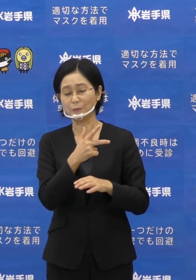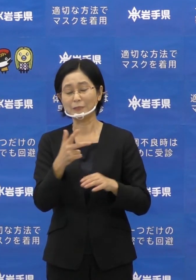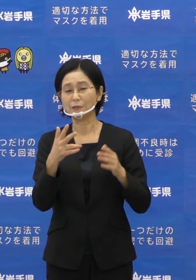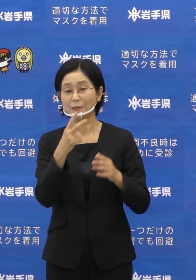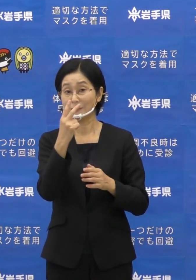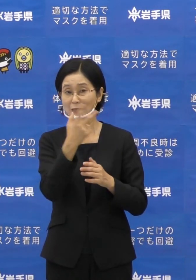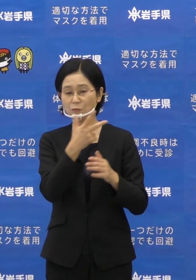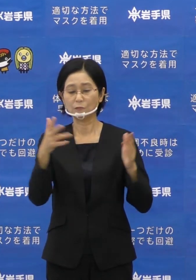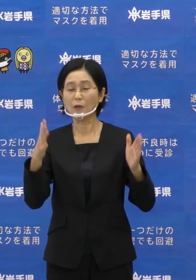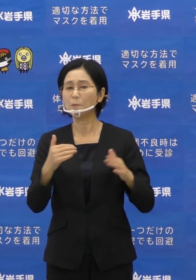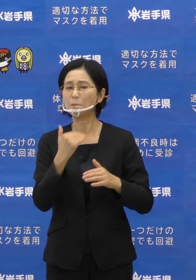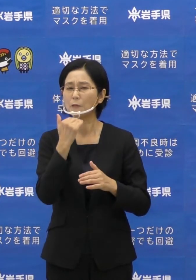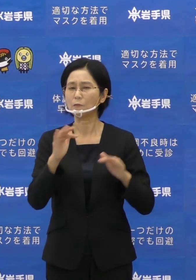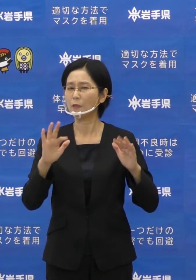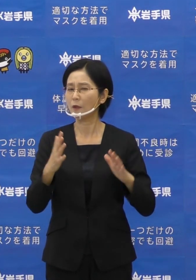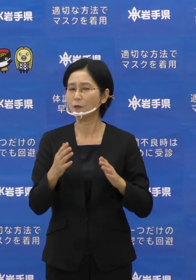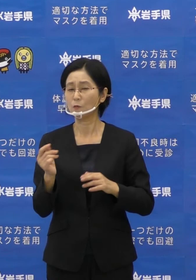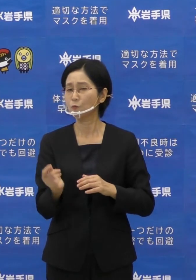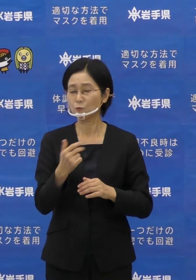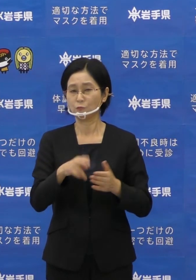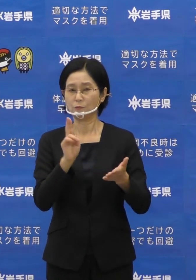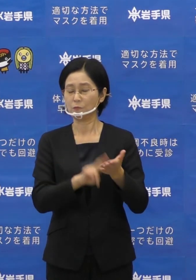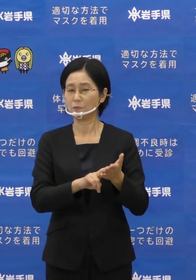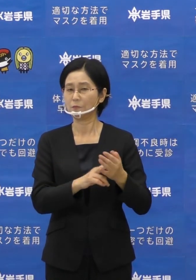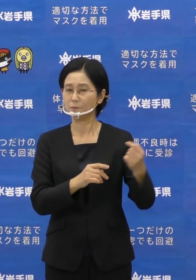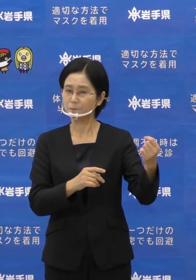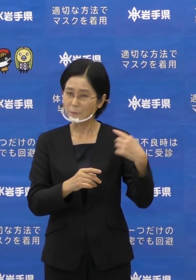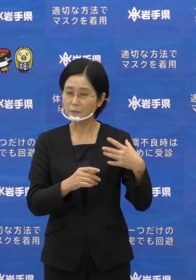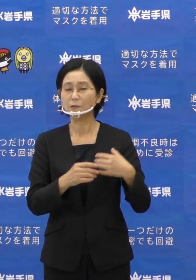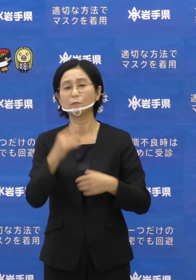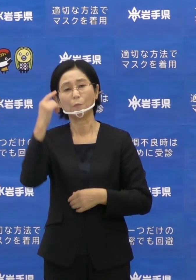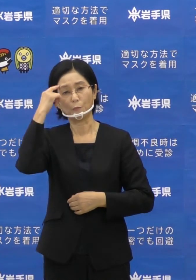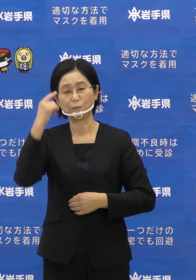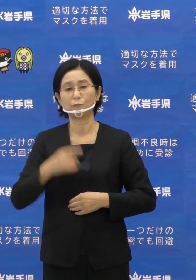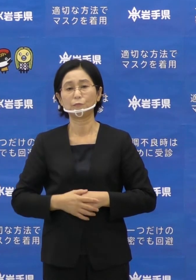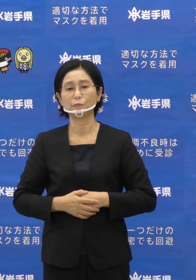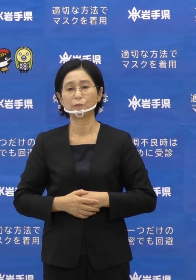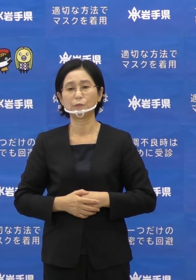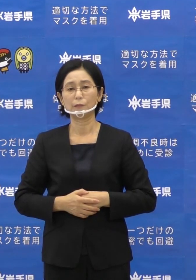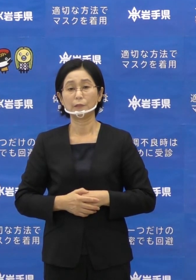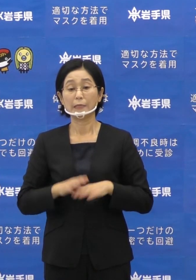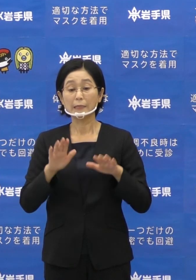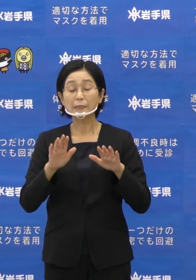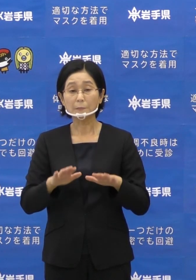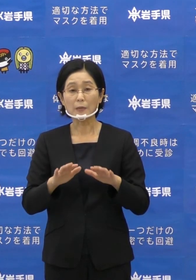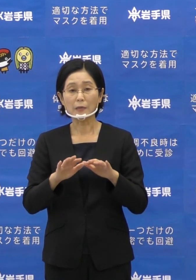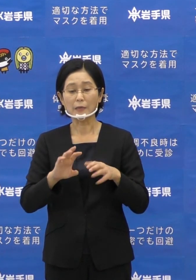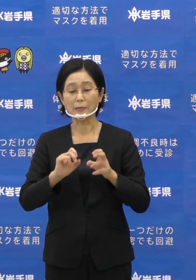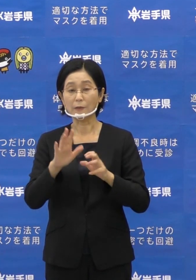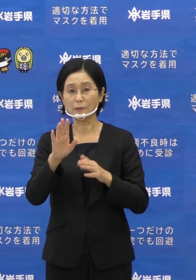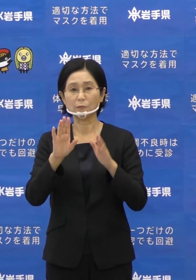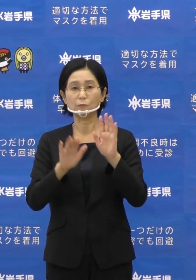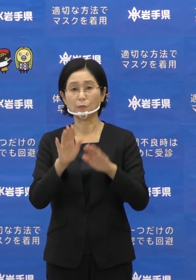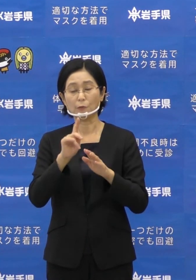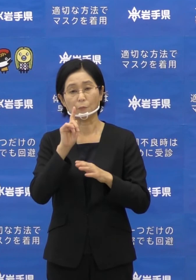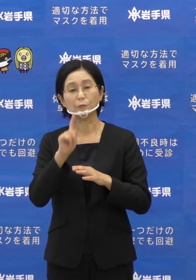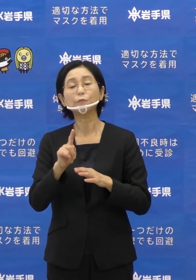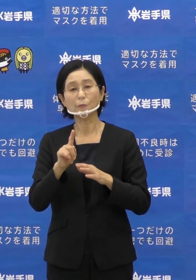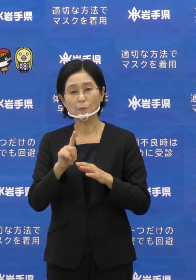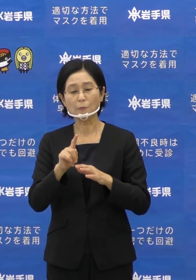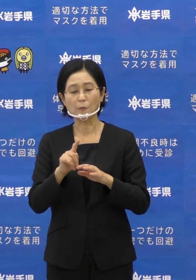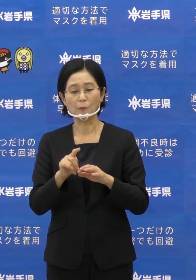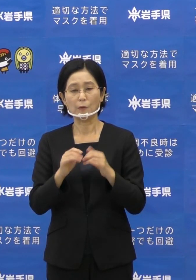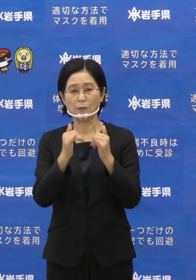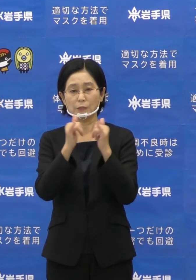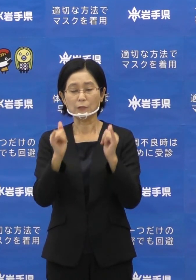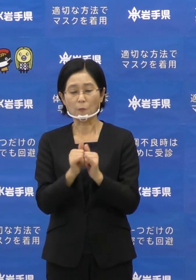いう感じがしている。岩手に特に集中すれば、30を超えればというのが一つの目安になると